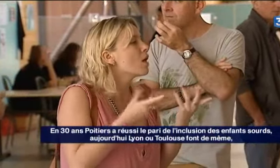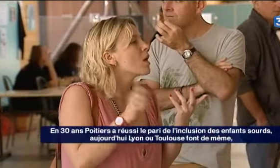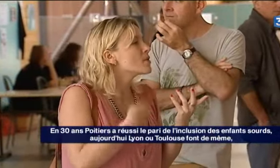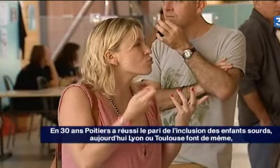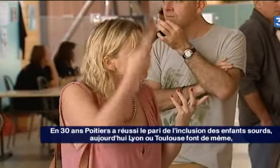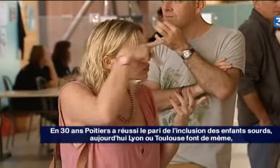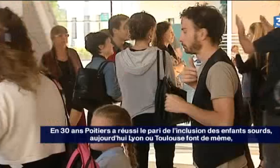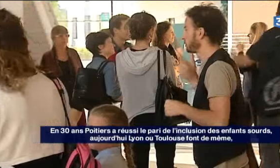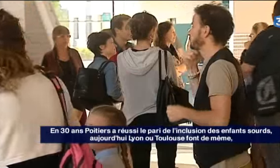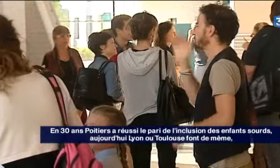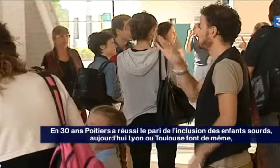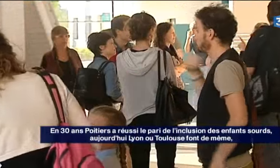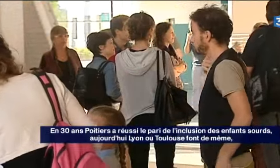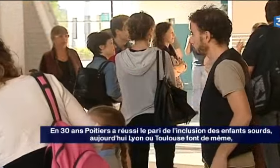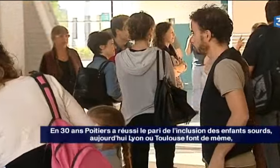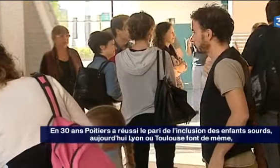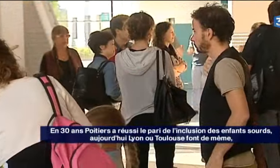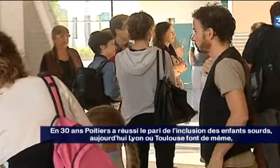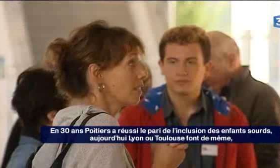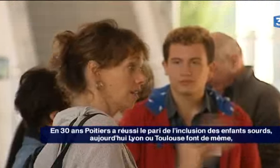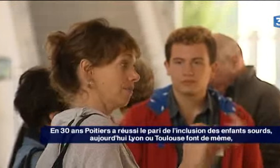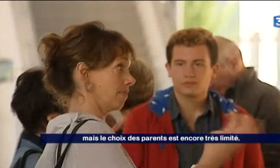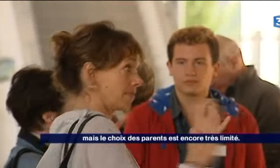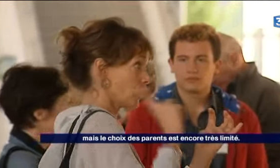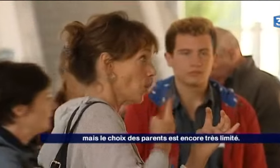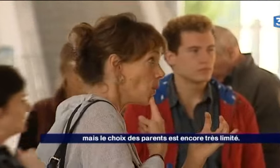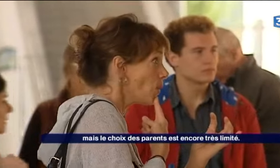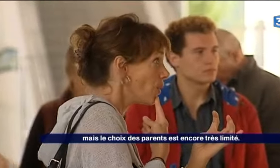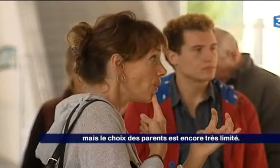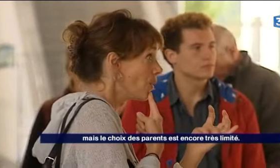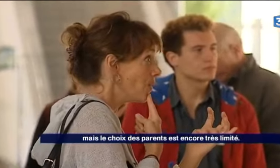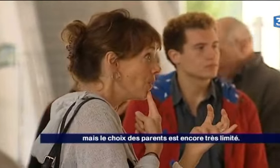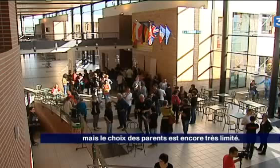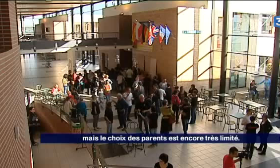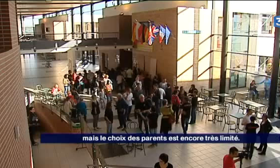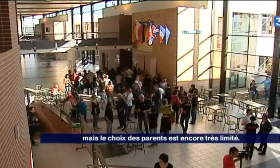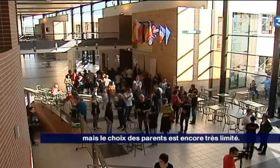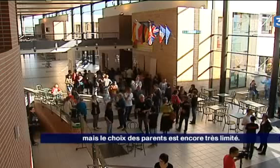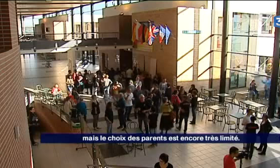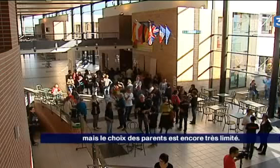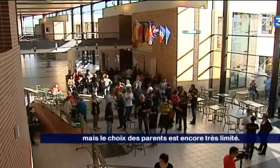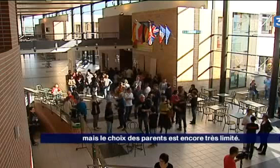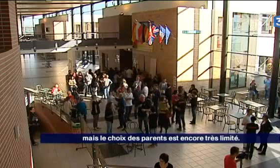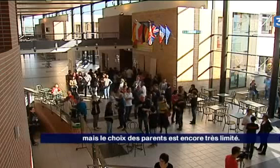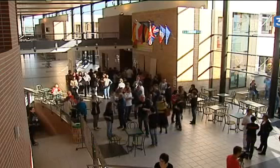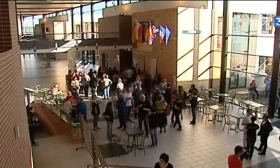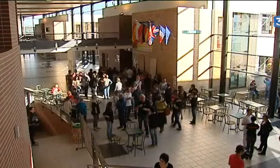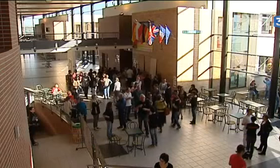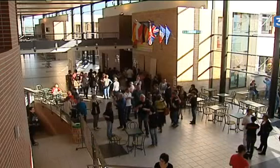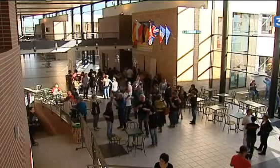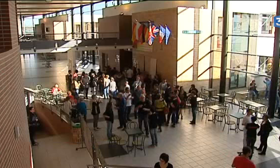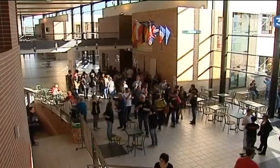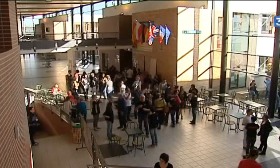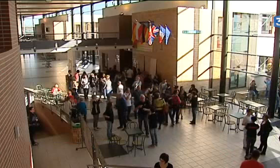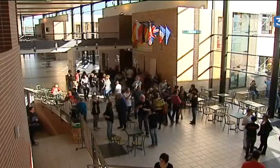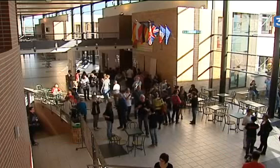a réussi le pari de l'inclusion des enfants sourds. Aujourd'hui, Lyon ou Toulouse font de même, mais le choix des parents est encore très limité. Merci.